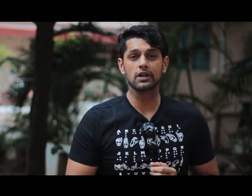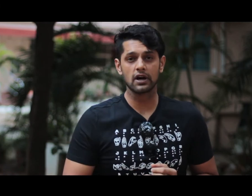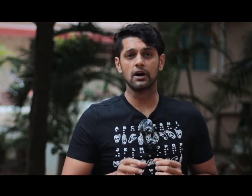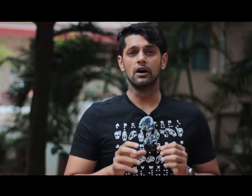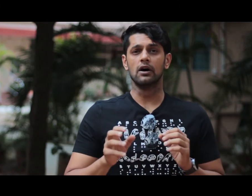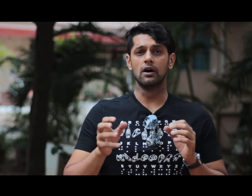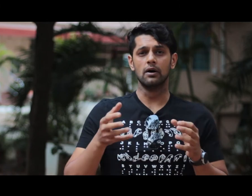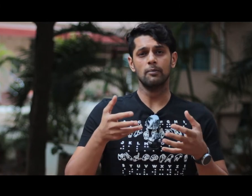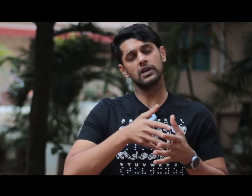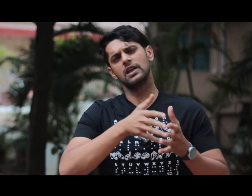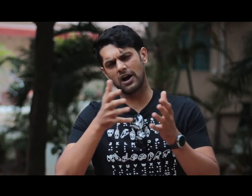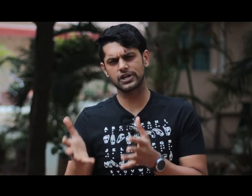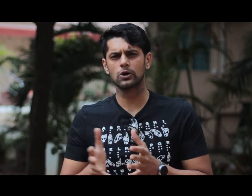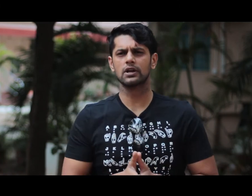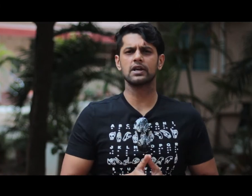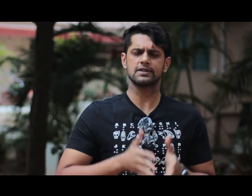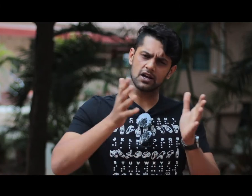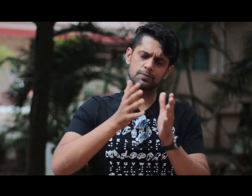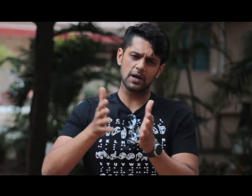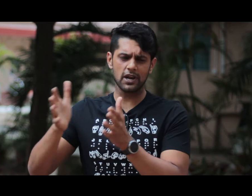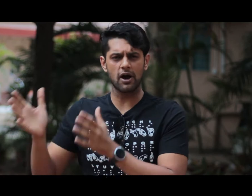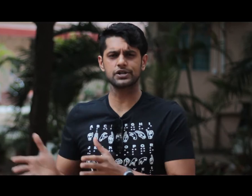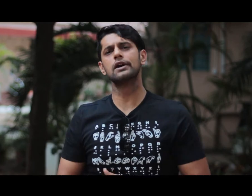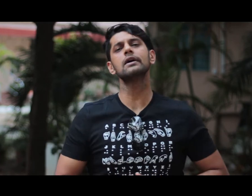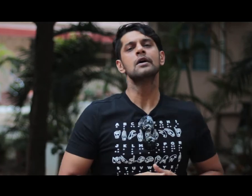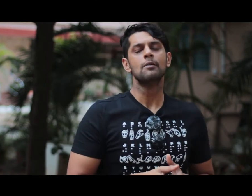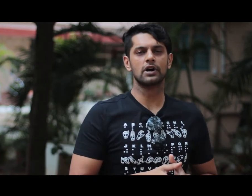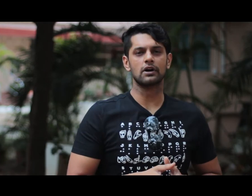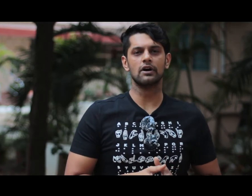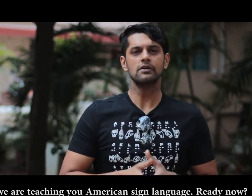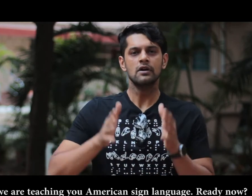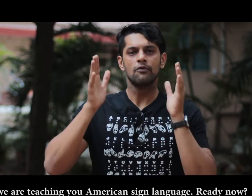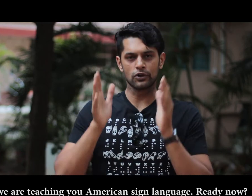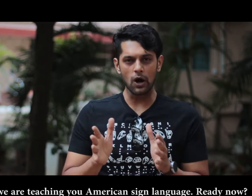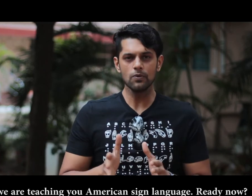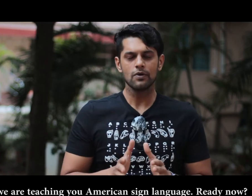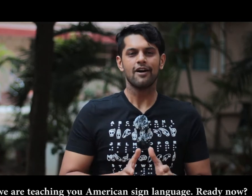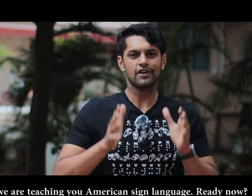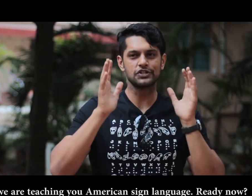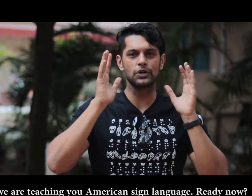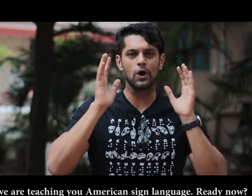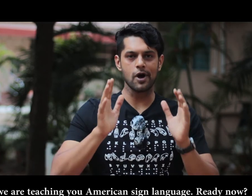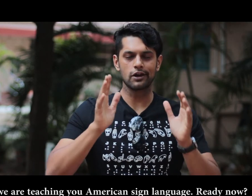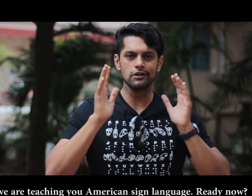ಇದರ ಈ ಭಾಷೆ ಗೊತ್ತಿರುತ್ತೆ, ಸಾಕಷ್ಟು ಬೇರೆ ಬೇರೆ ಭಾಷೆಗಳಿದೆ, ಬಟ್ ಫಾರ್ ನೌ ವಿ ಟೀಚಿಂಗ್ ಯು ಅಮೇರಿಕನ್